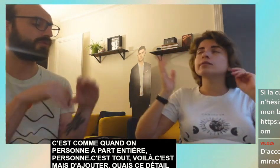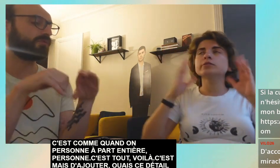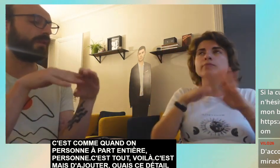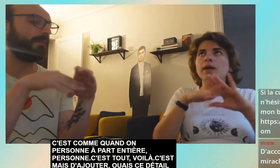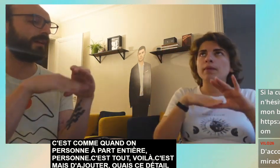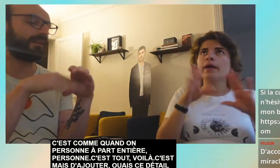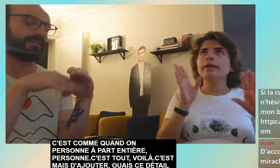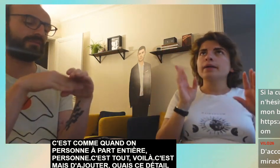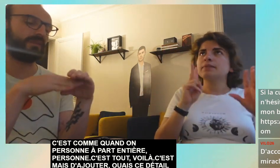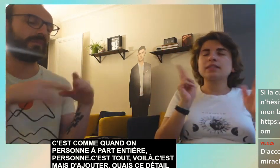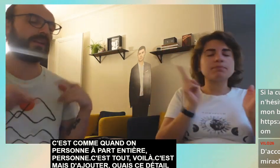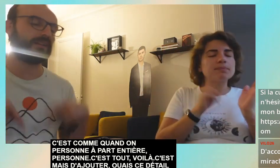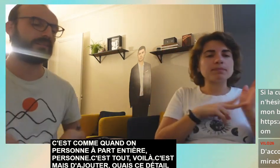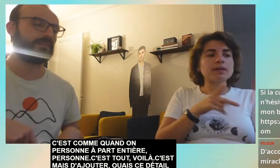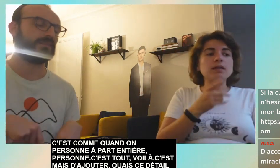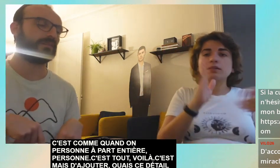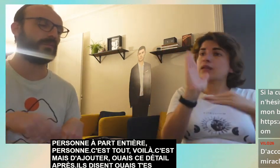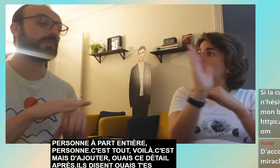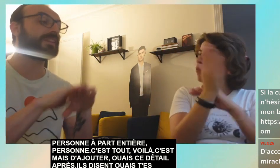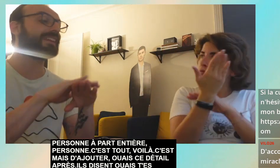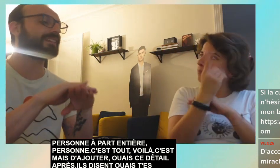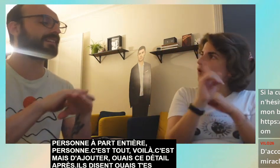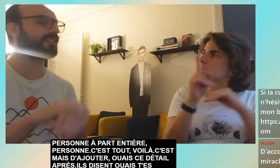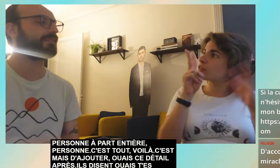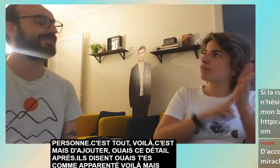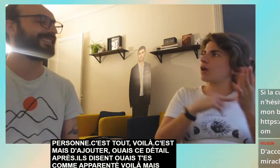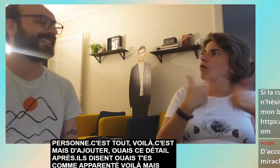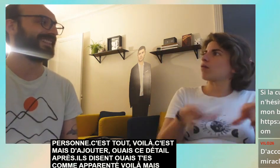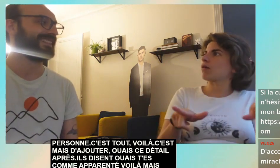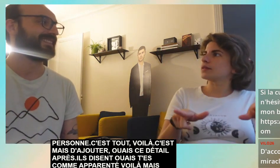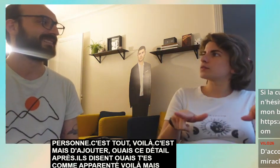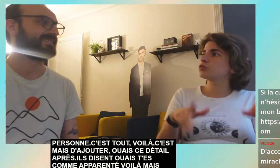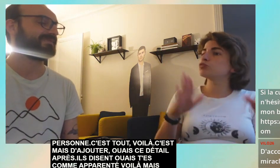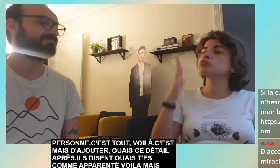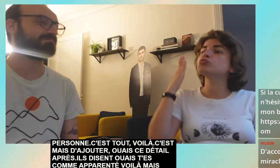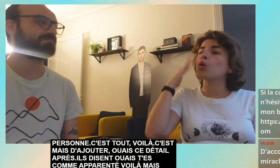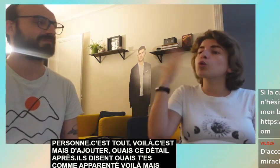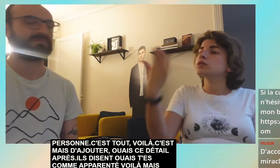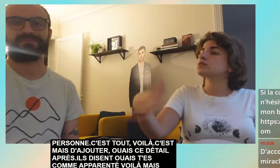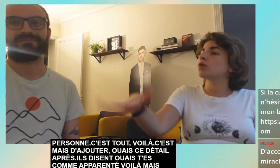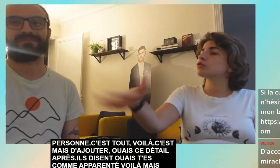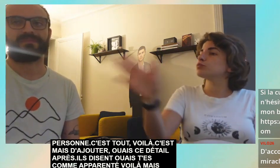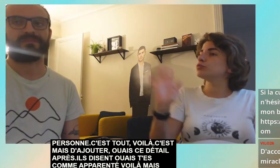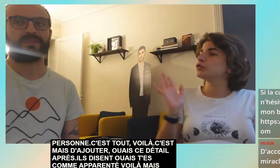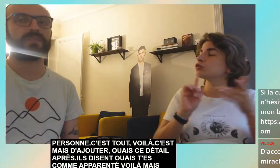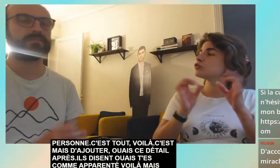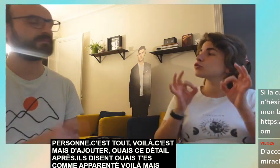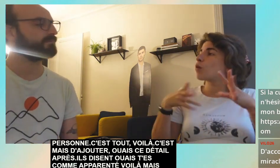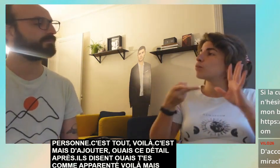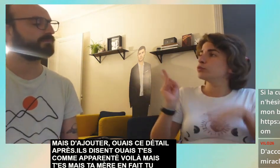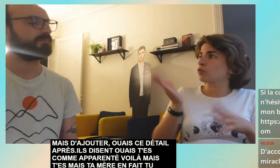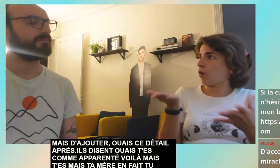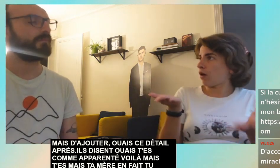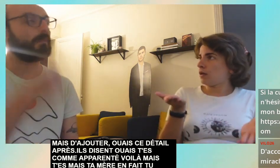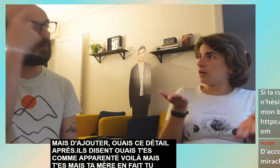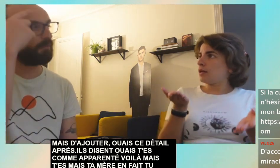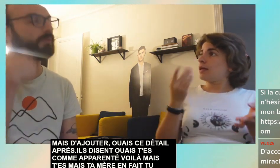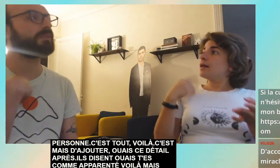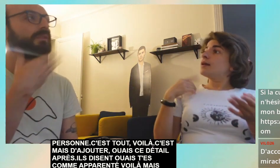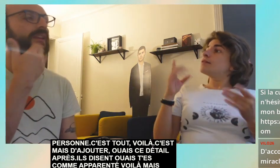c'est du blabla. c'est du Mais blabla. t'admets Politique. pas que t'es une vraie langue en fait. T'es juste une reconnaissance, puis Oui. tant plus quoi. Bah, pour moi, oui, ce serait